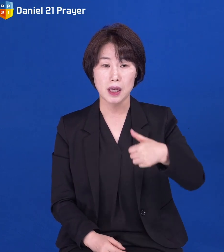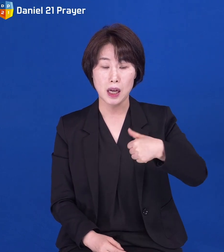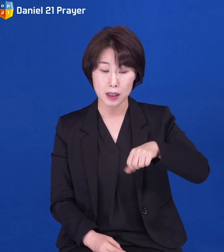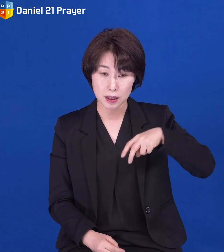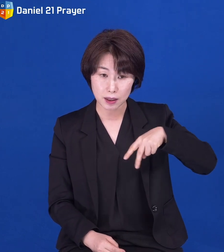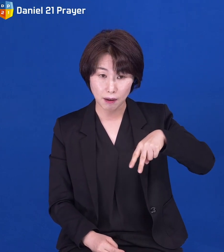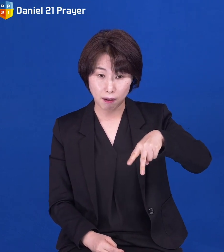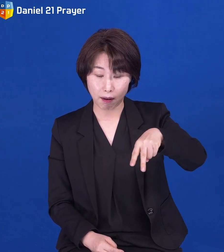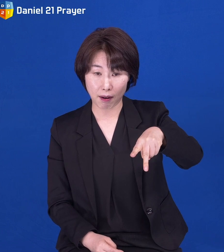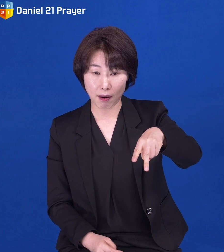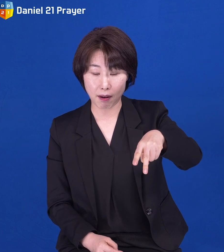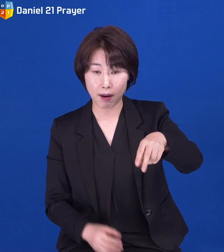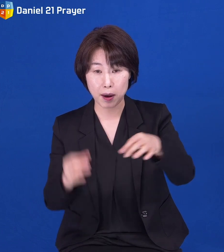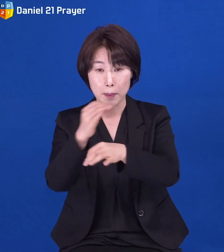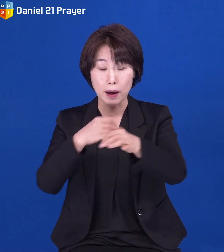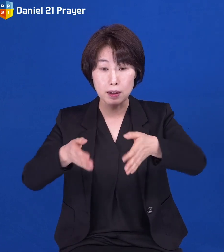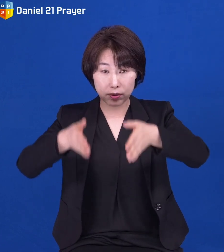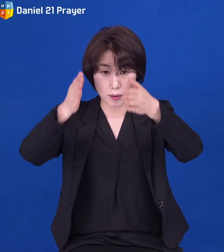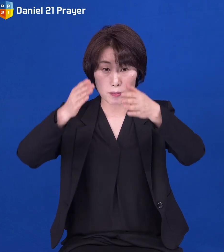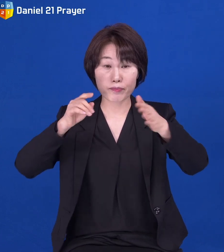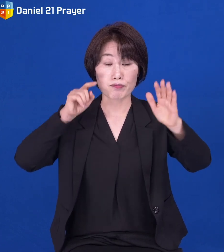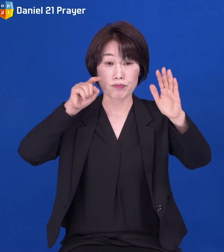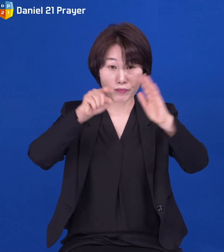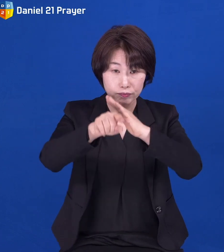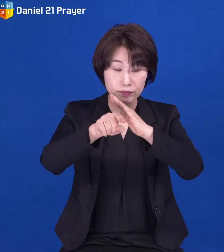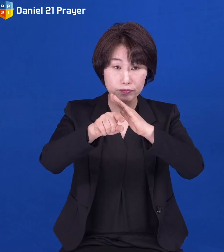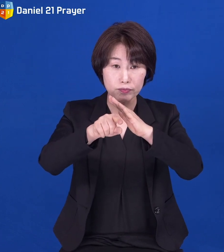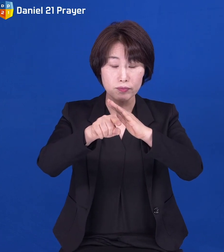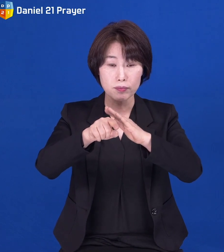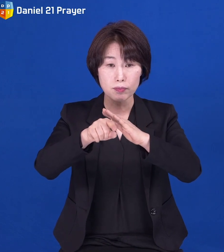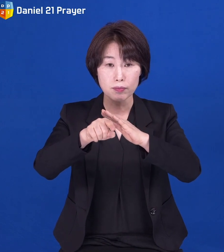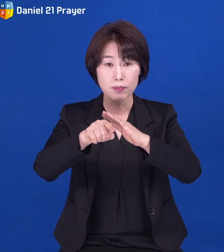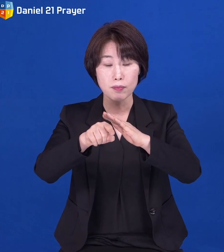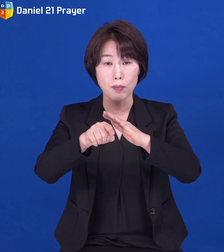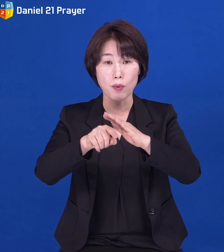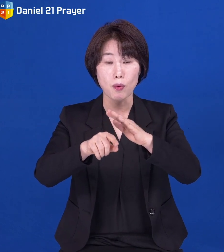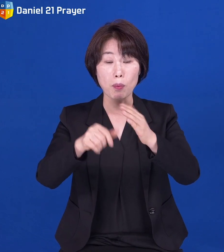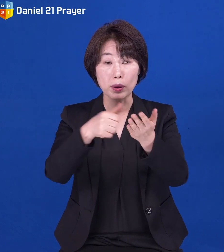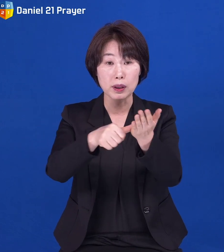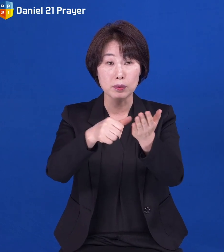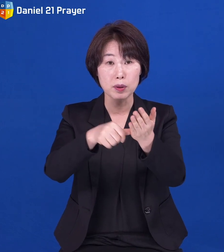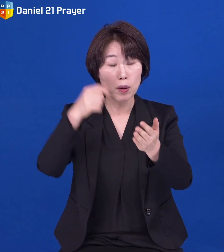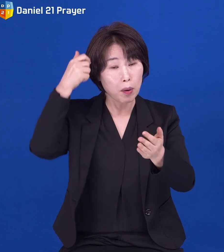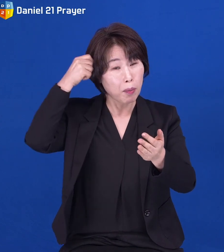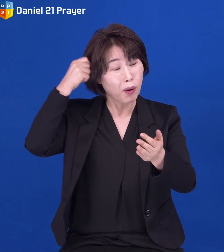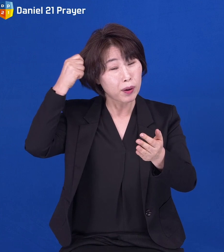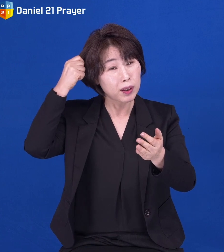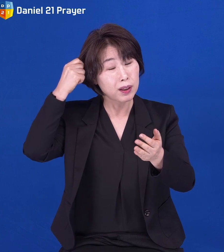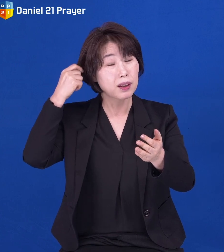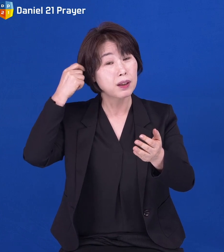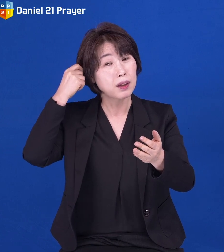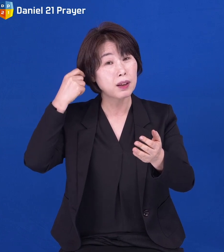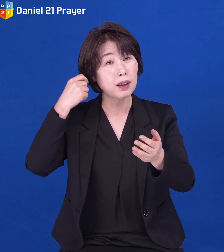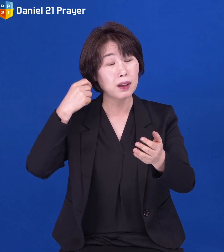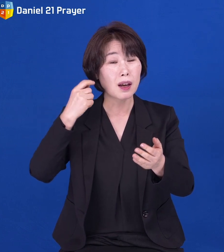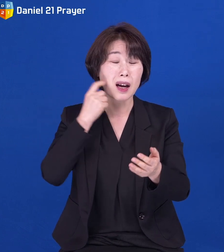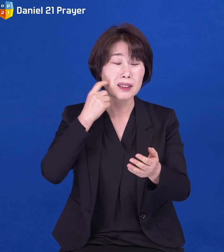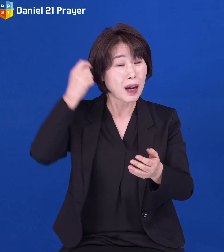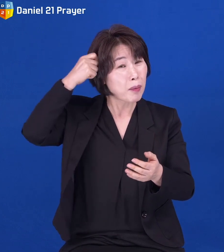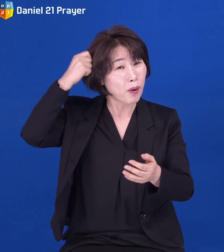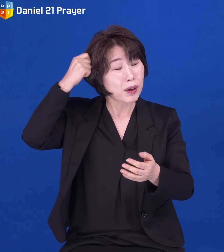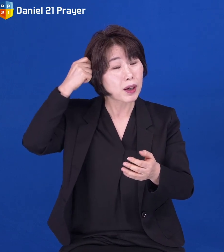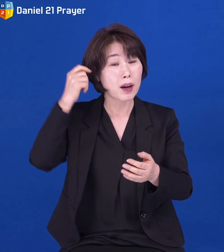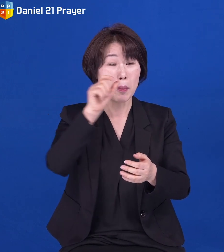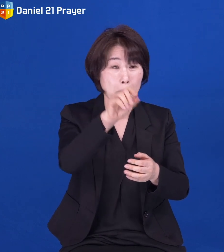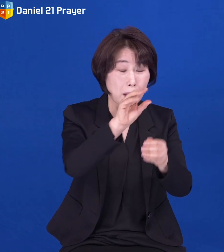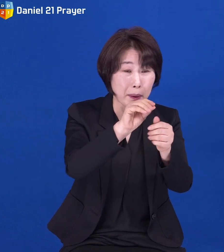지나갔는데 백화점을 갔어요. 백화점 갔는데 뭐 가발 같은 걸 이제 만졌나 봐요. 걔가 또 가가지고 어떤 아줌마가 막 소리가